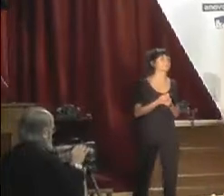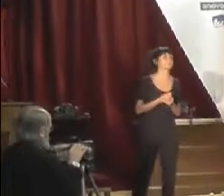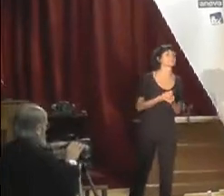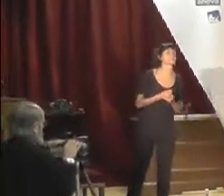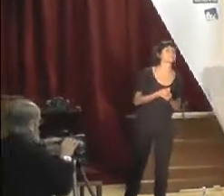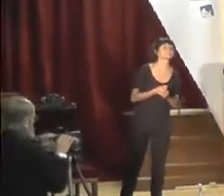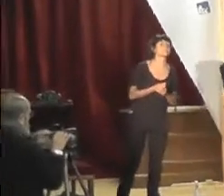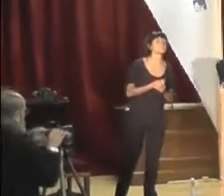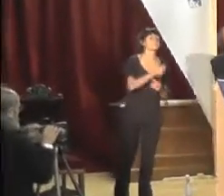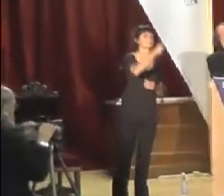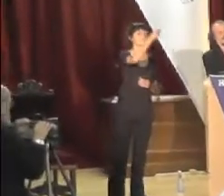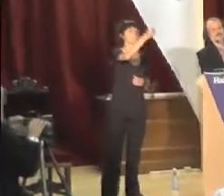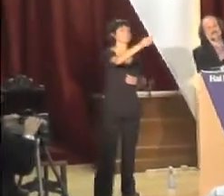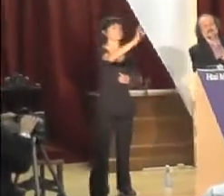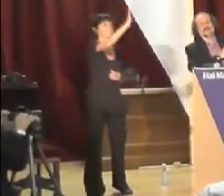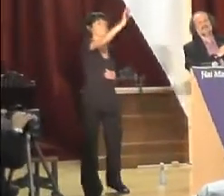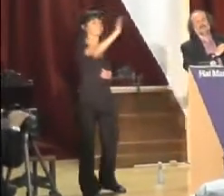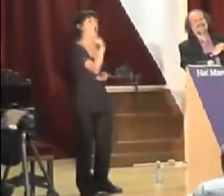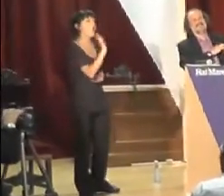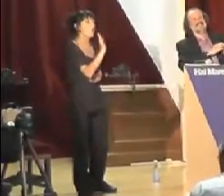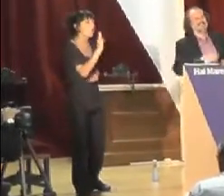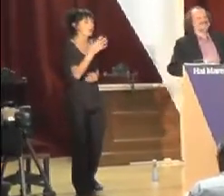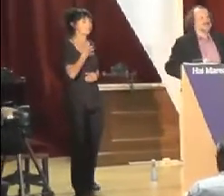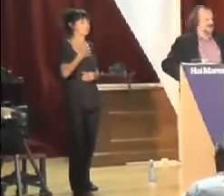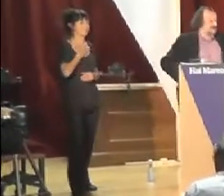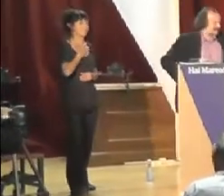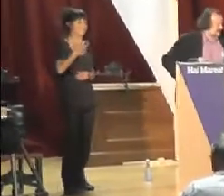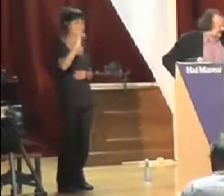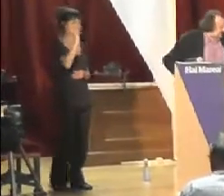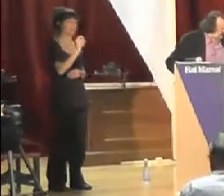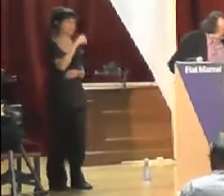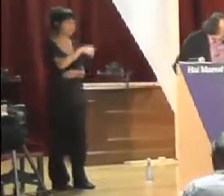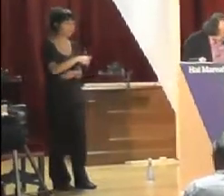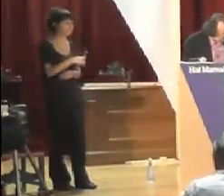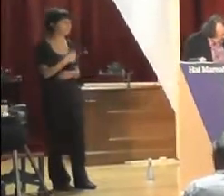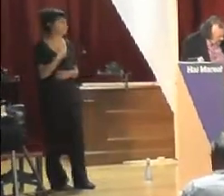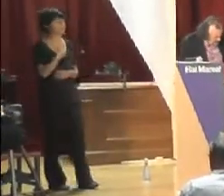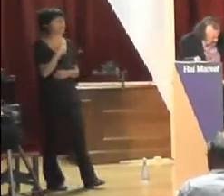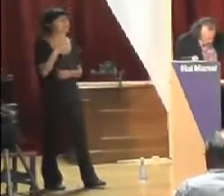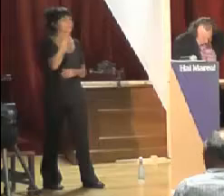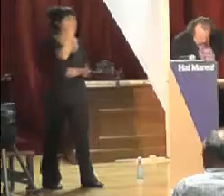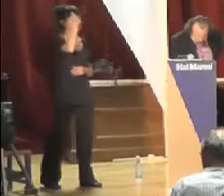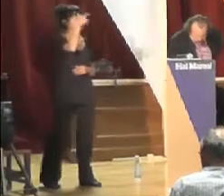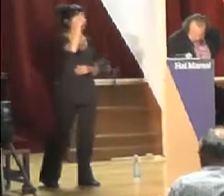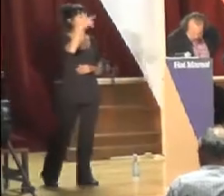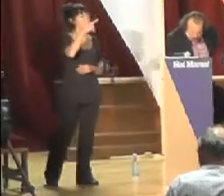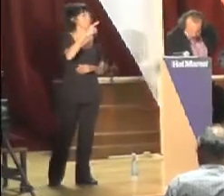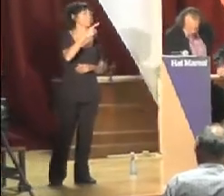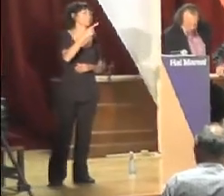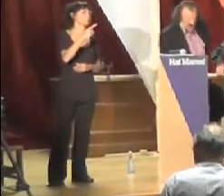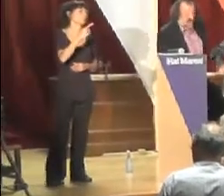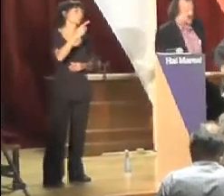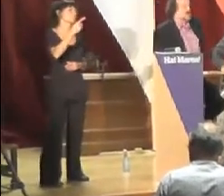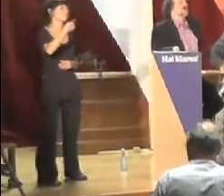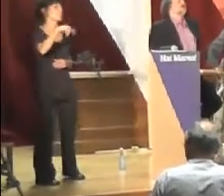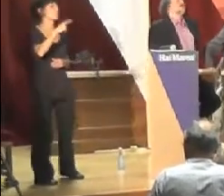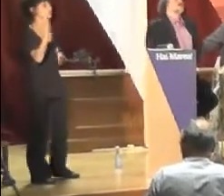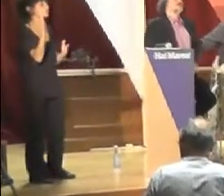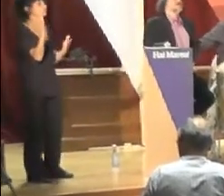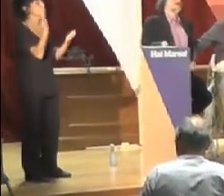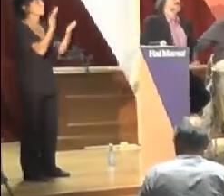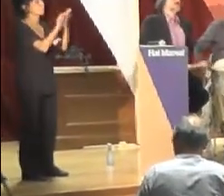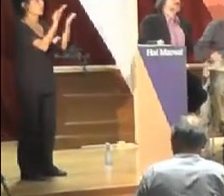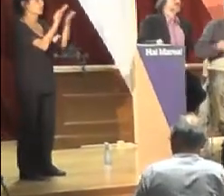Hola, encantado de estar aquí con todos vosotros. Quería saber que propostas tendes de cara a defender os dereitos de